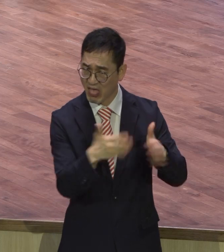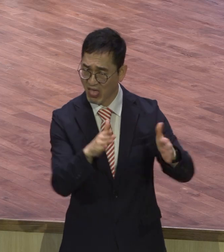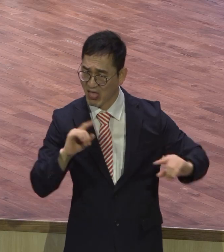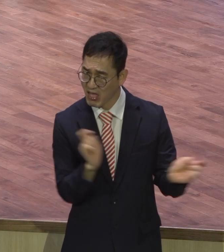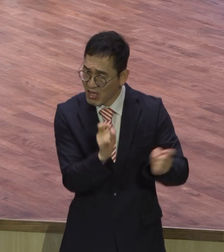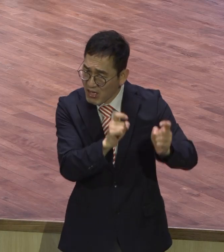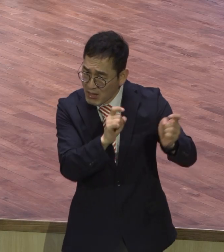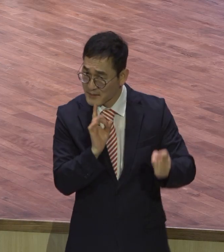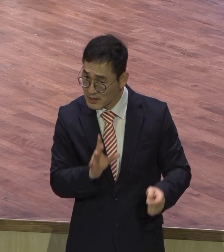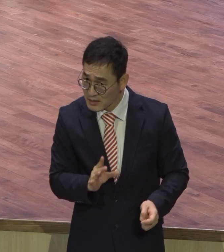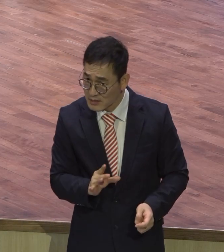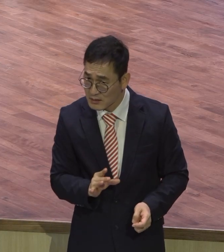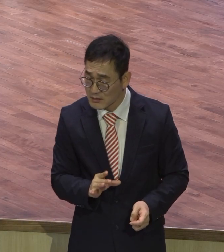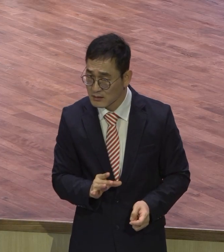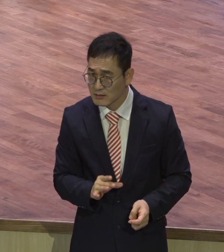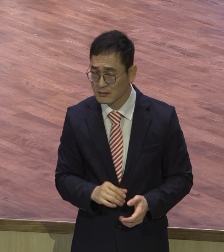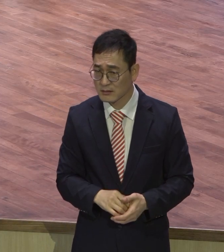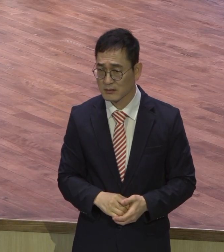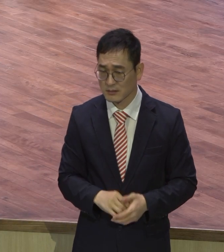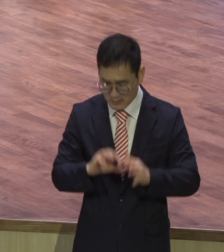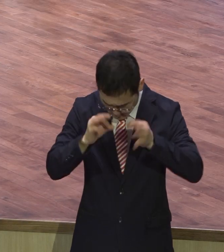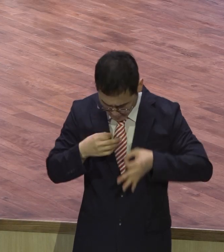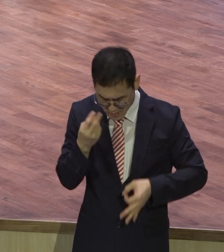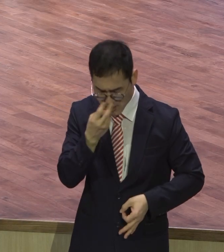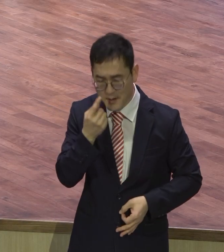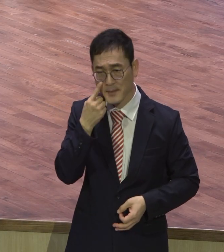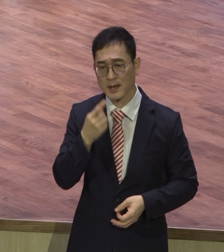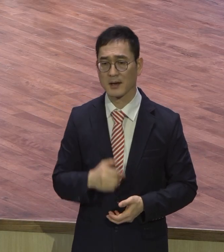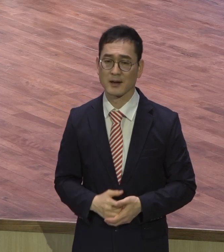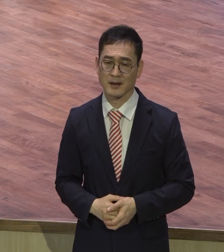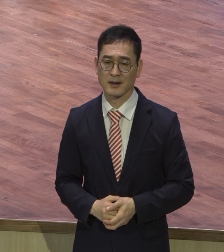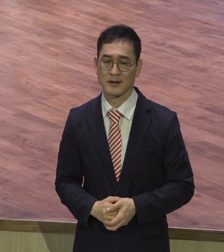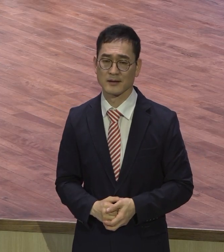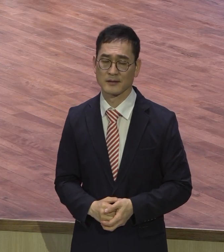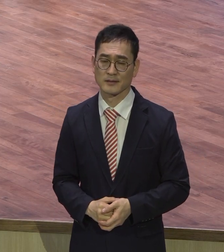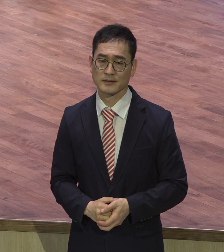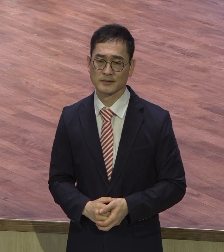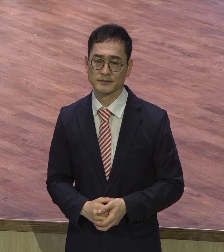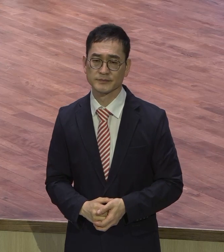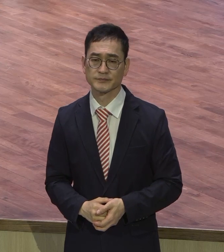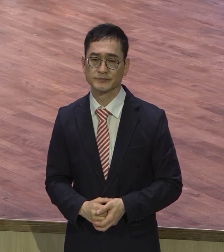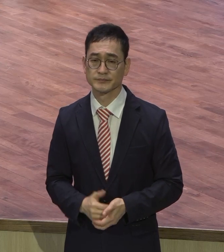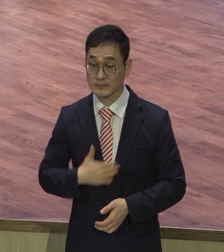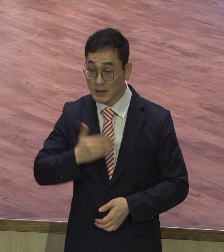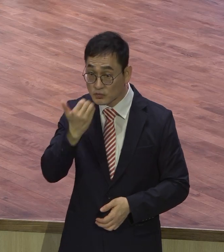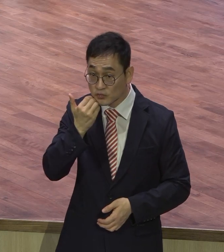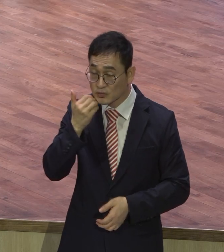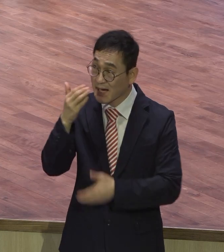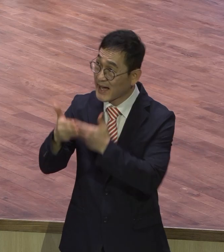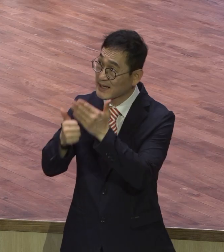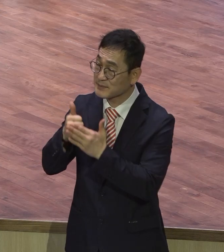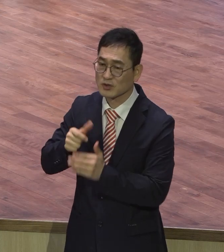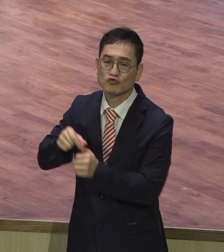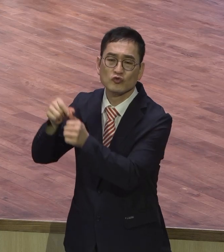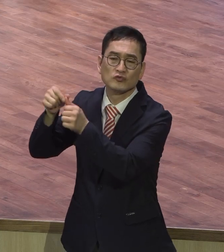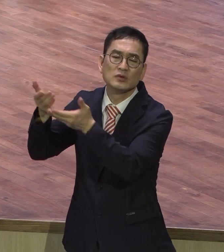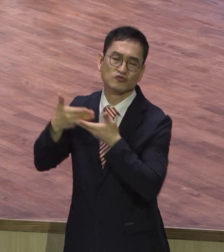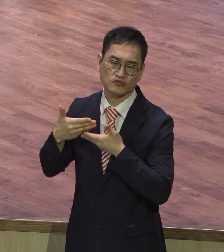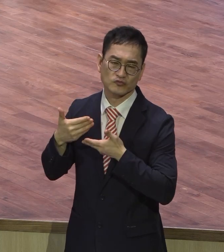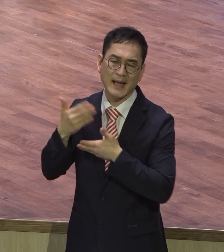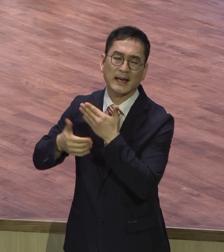다투기만 한 거 아닌지 한번 점검해 보세요. 내가 누굽니까? 우리가 누굽니까? 구원받은 하나님의 자녀가 우리의 소원이 뭐가